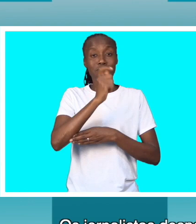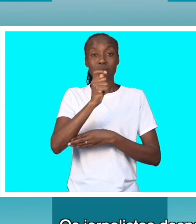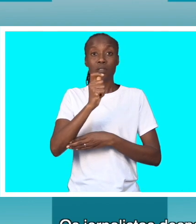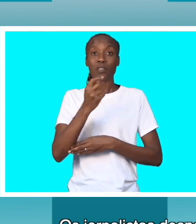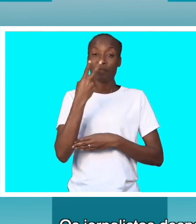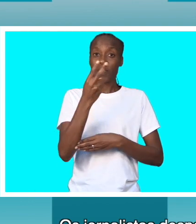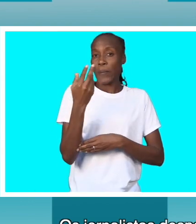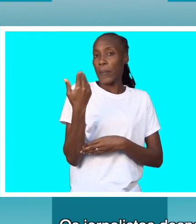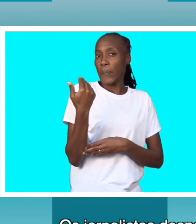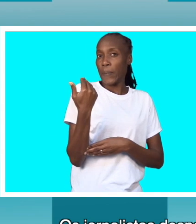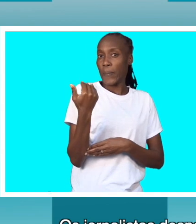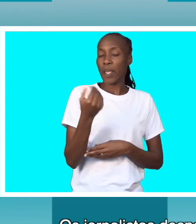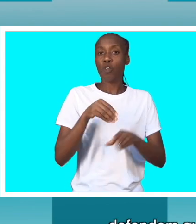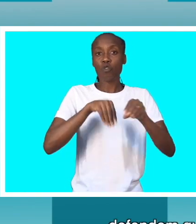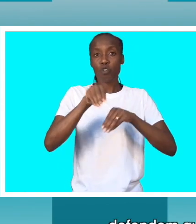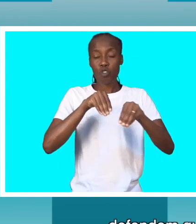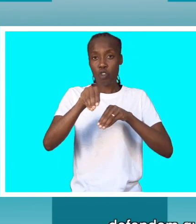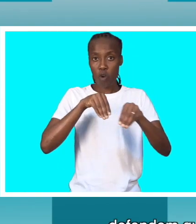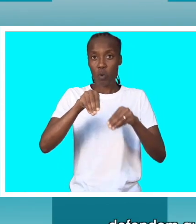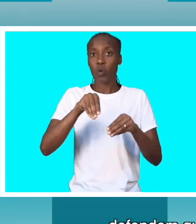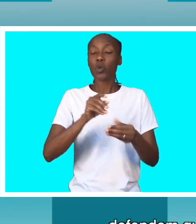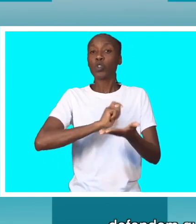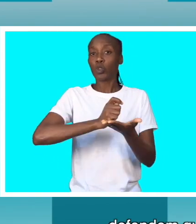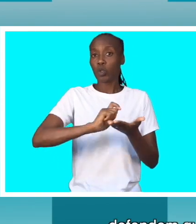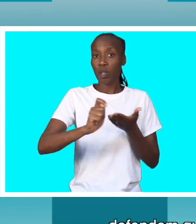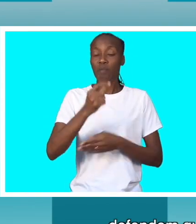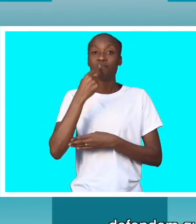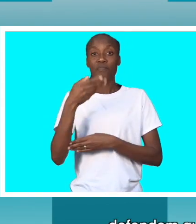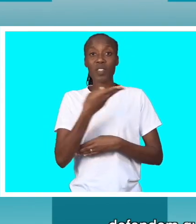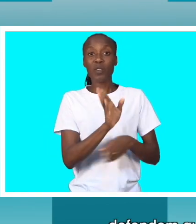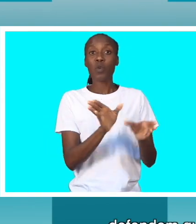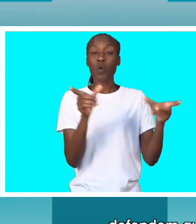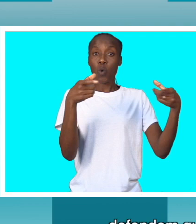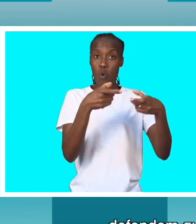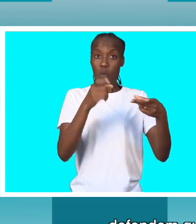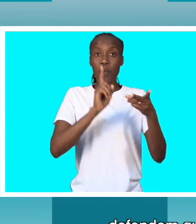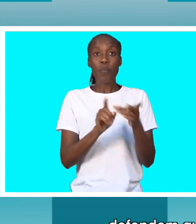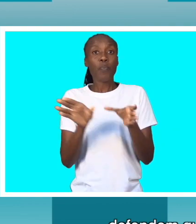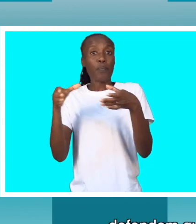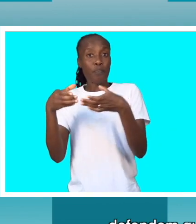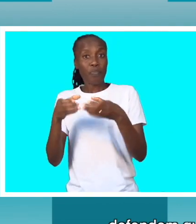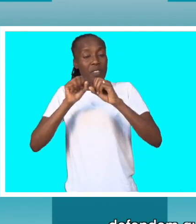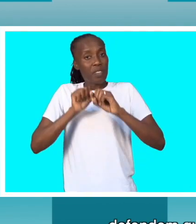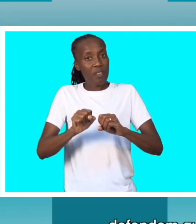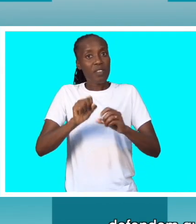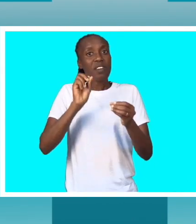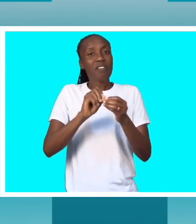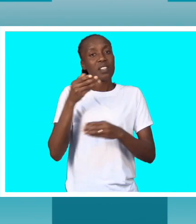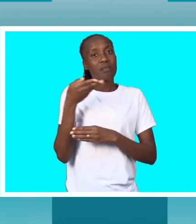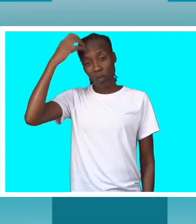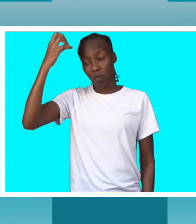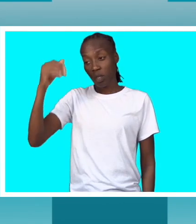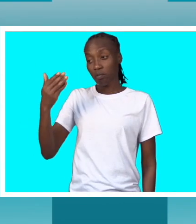-terminada edição do Jogo Escolar, defende que os clubes e as federações deviam apostar mais nestes